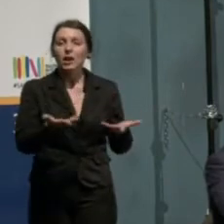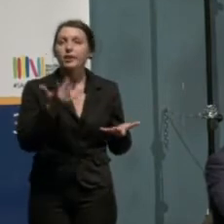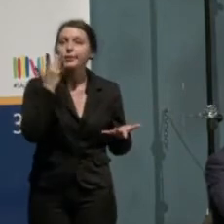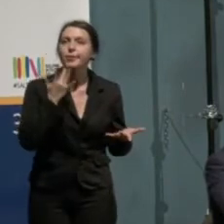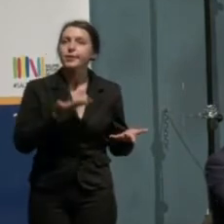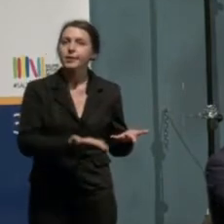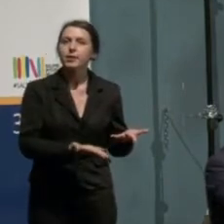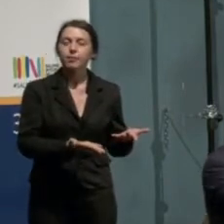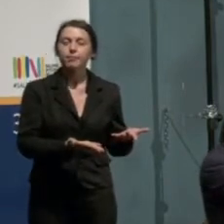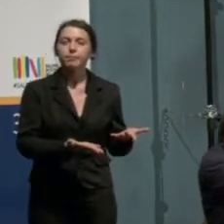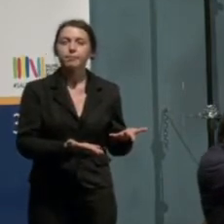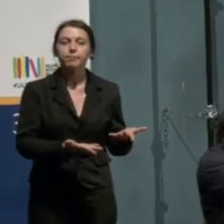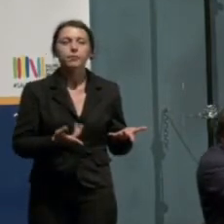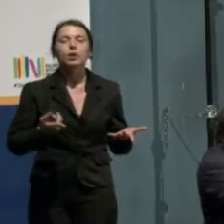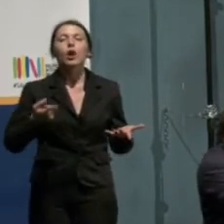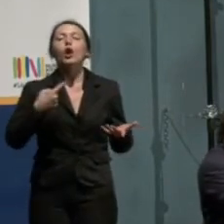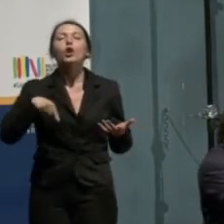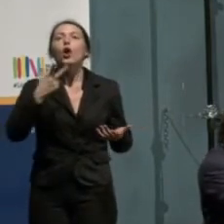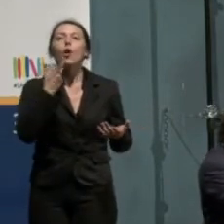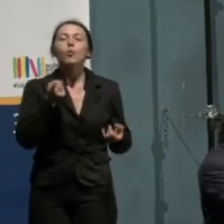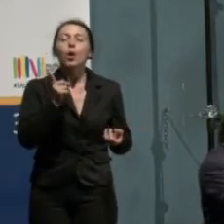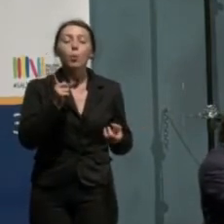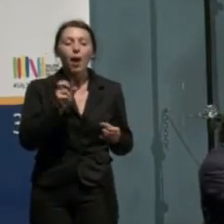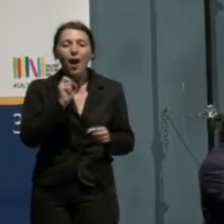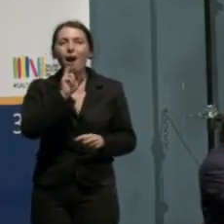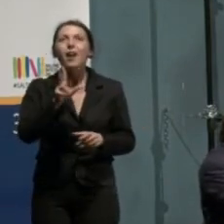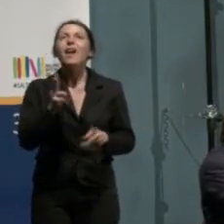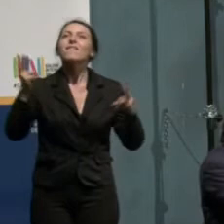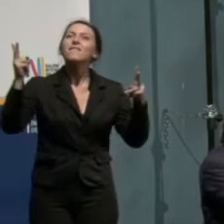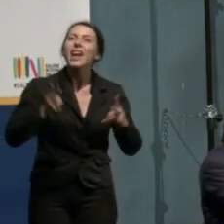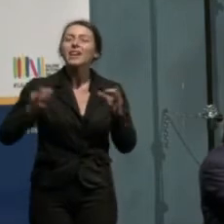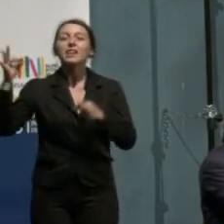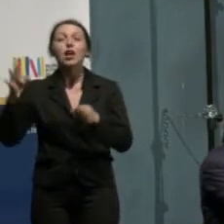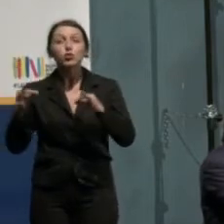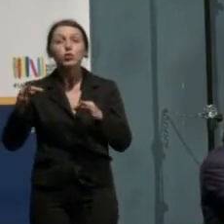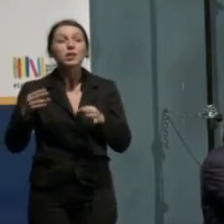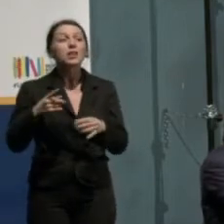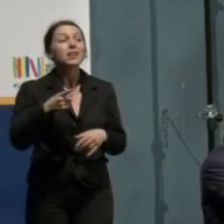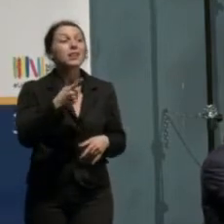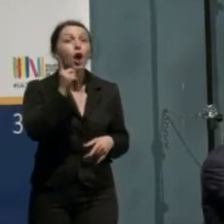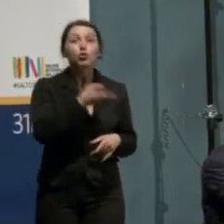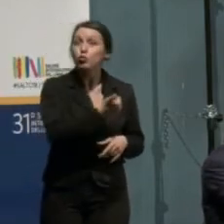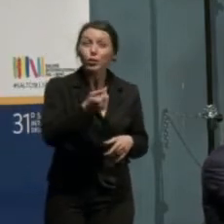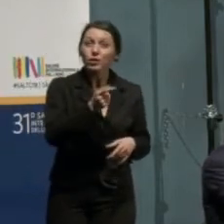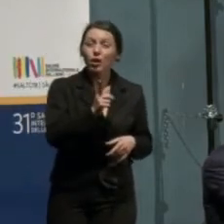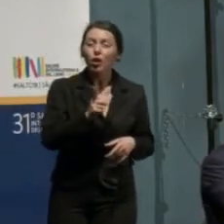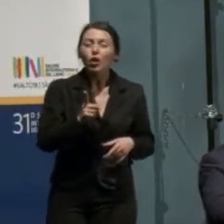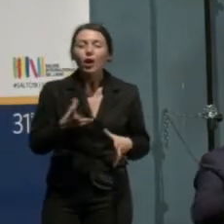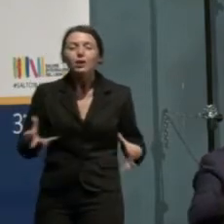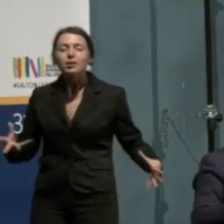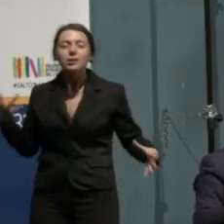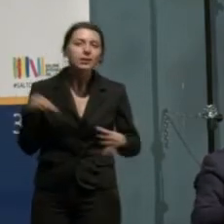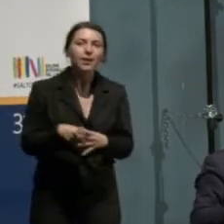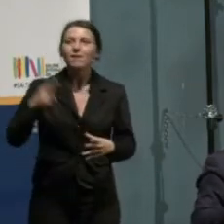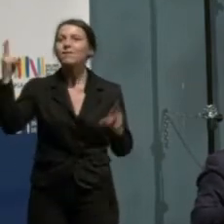diamo il segnale che quella parola verità e giustizia per giulio include verità e giustizia la cosa